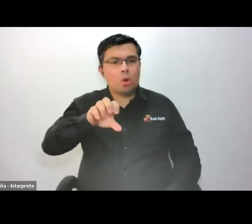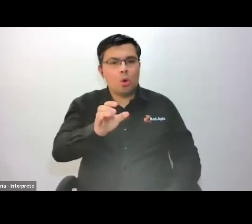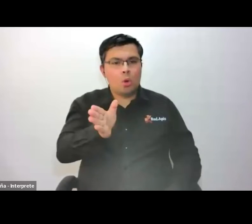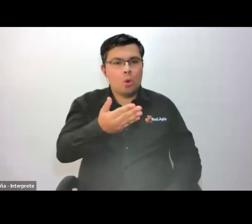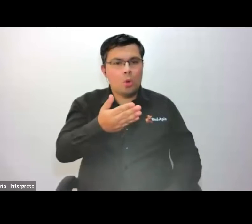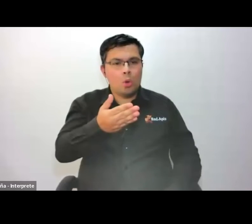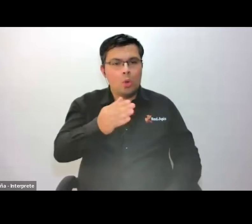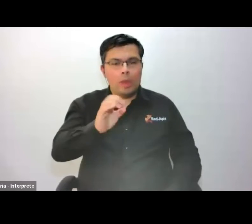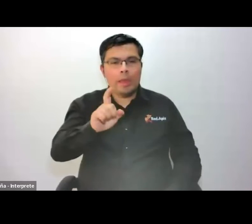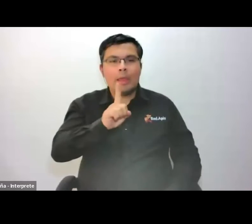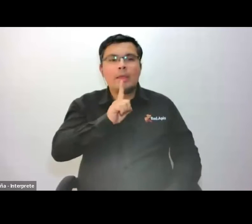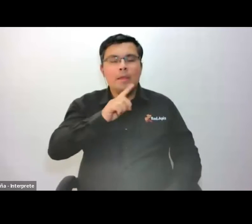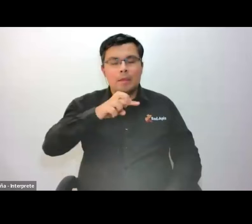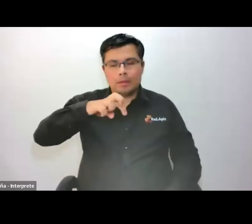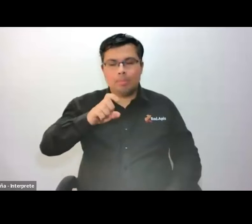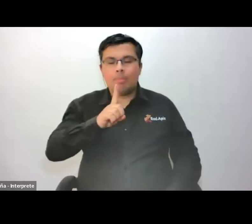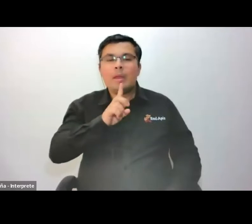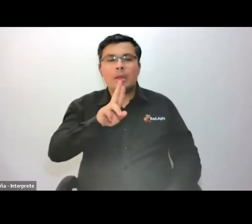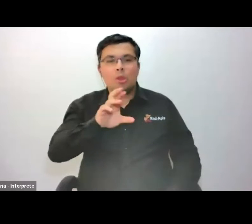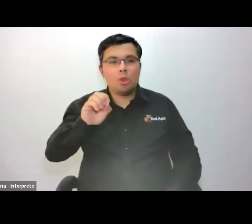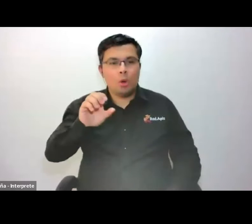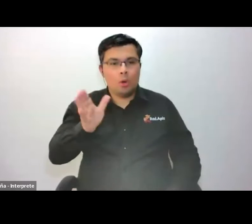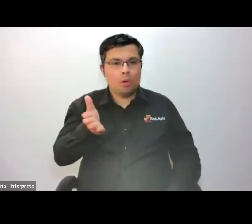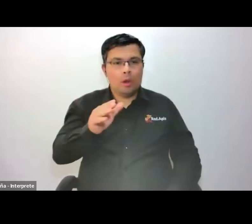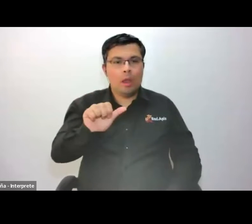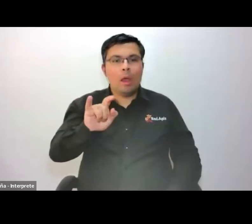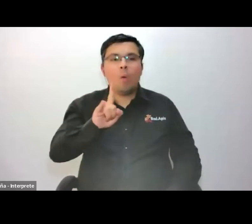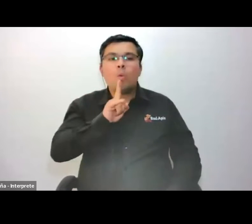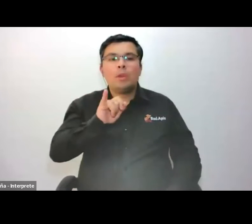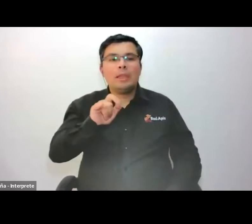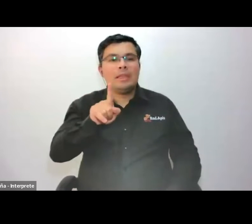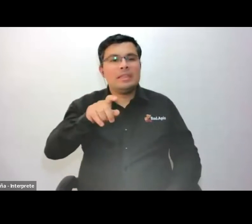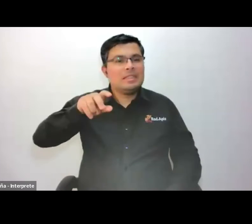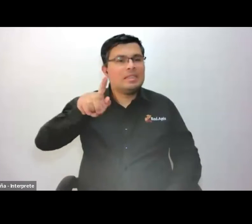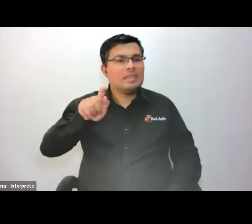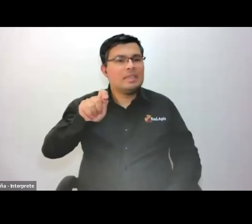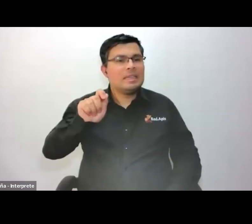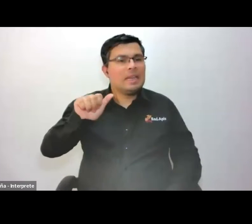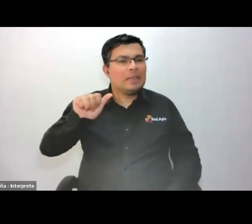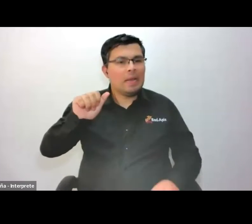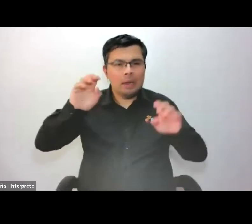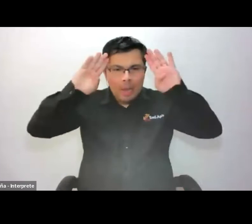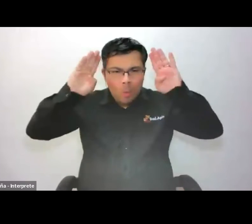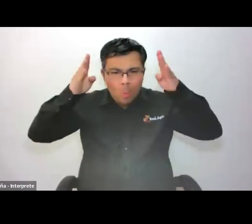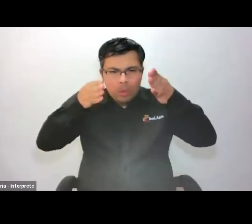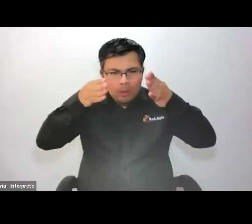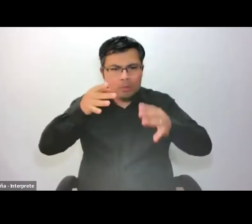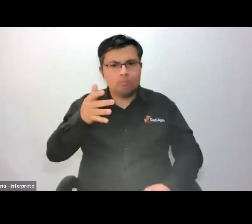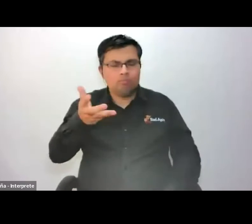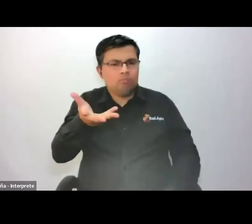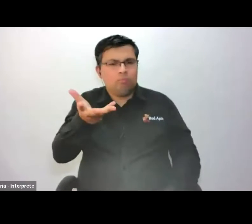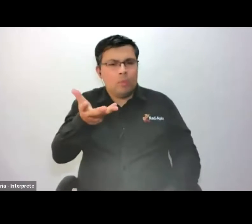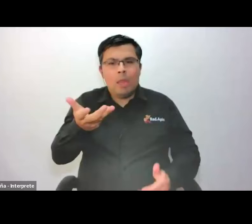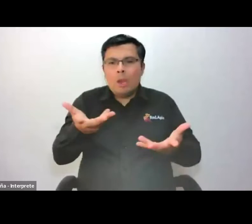niñas, jóvenes y adultos que presentan esta condición? Marcela. Ya. Tremenda pregunta y una pregunta